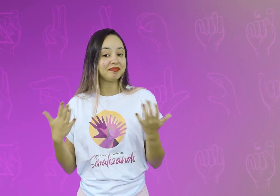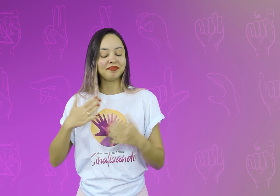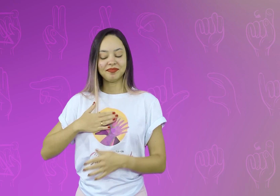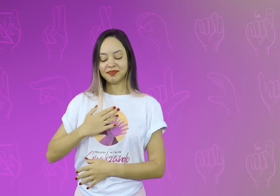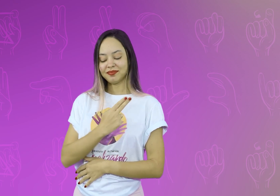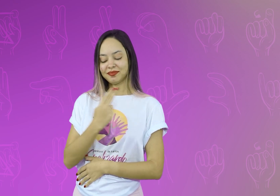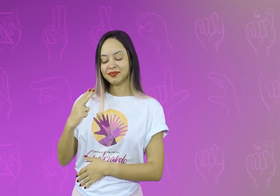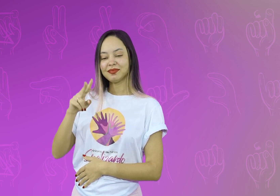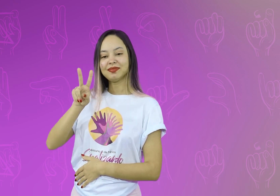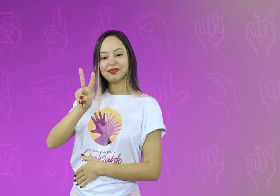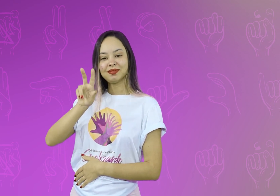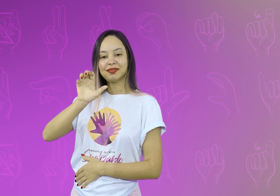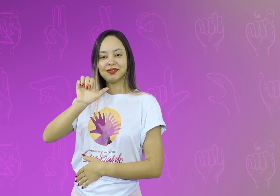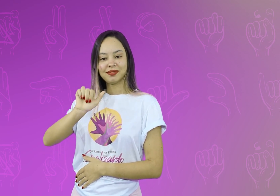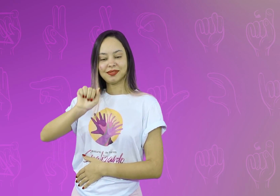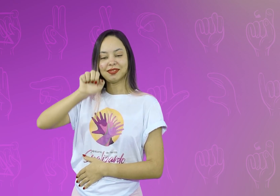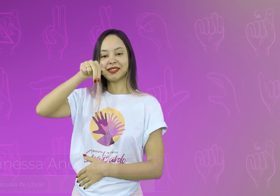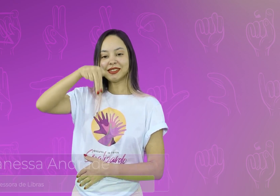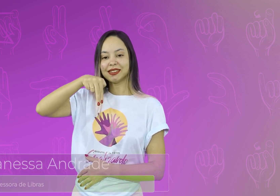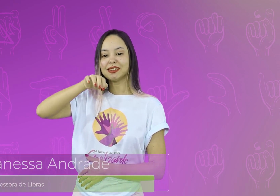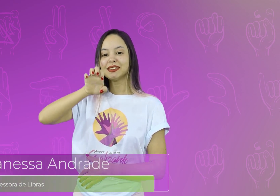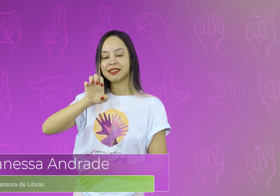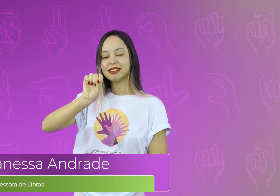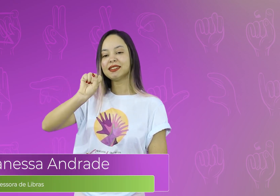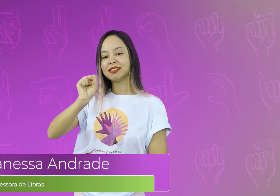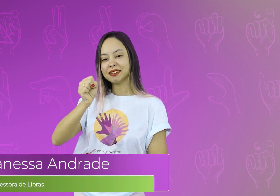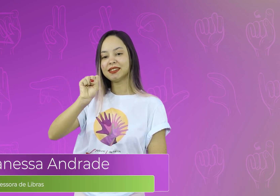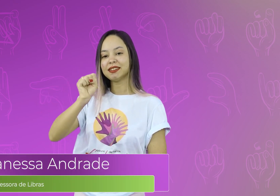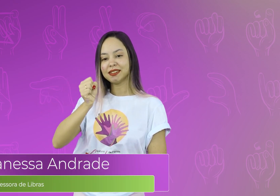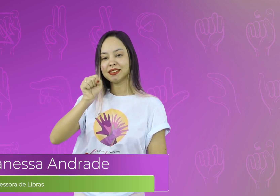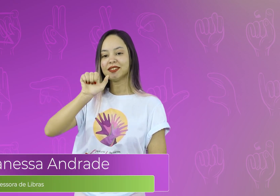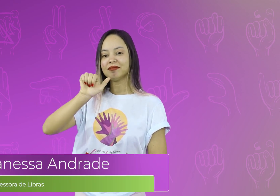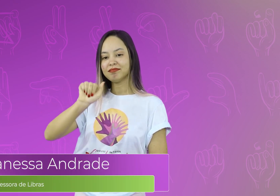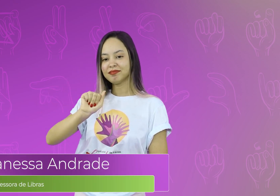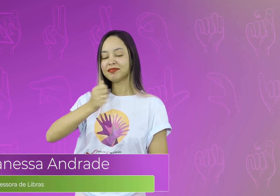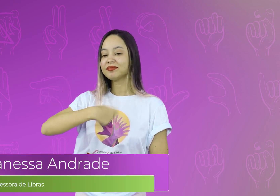tudo bem? O meu nome é Vanessa.